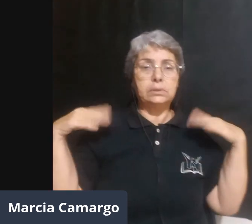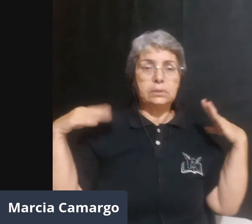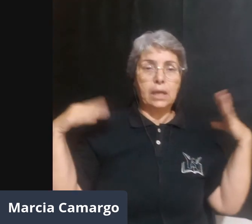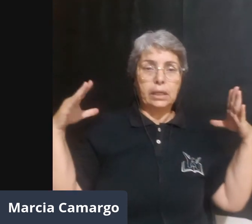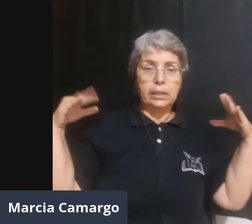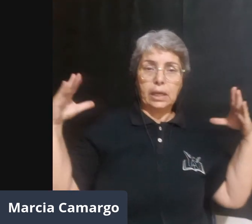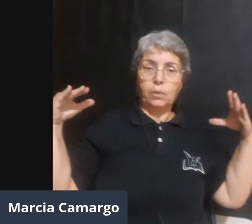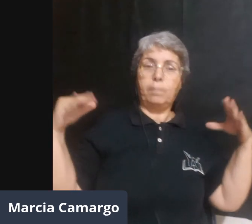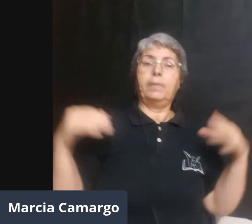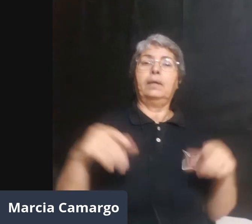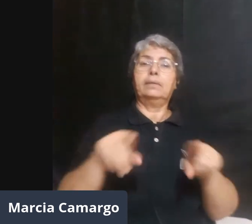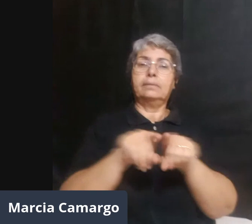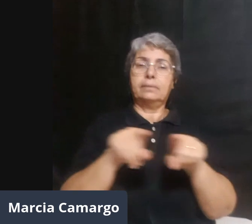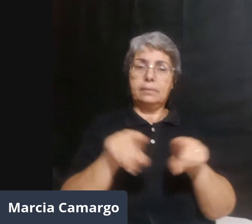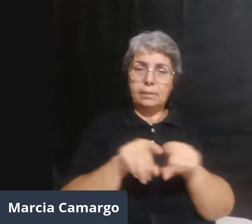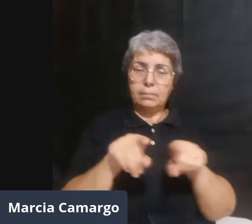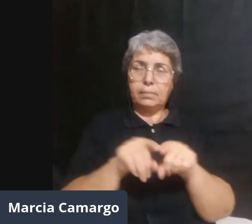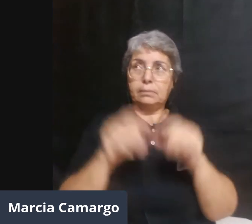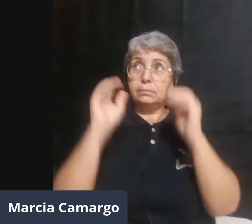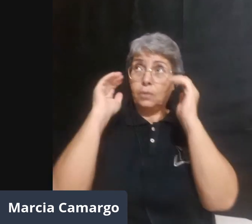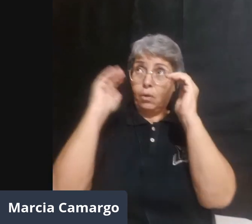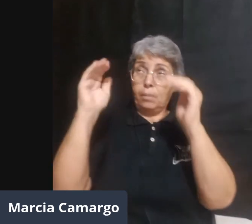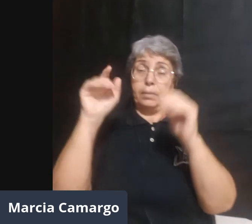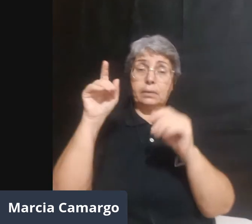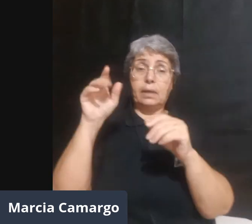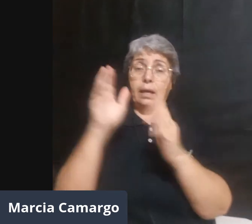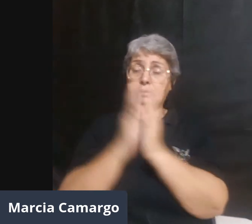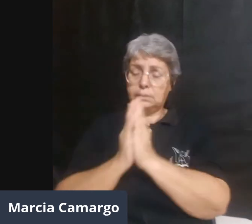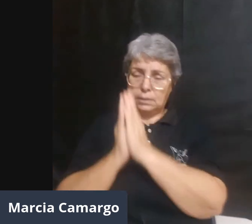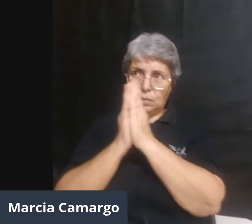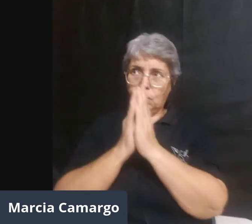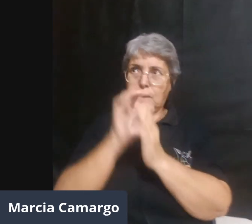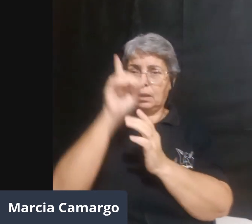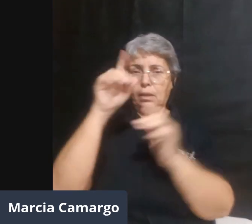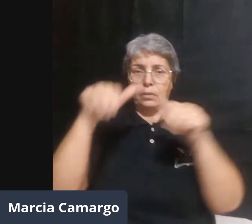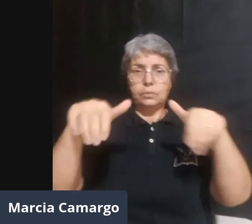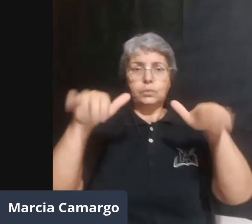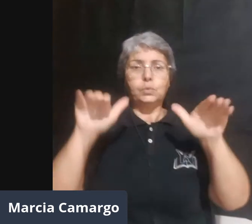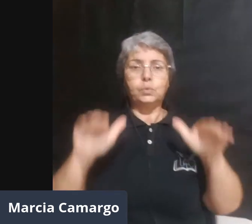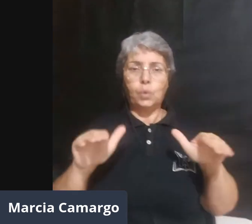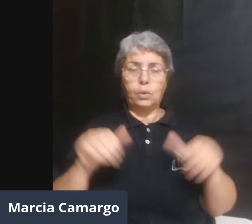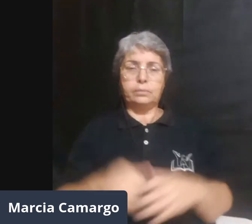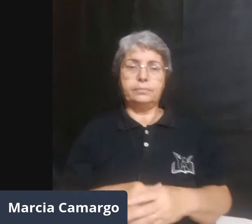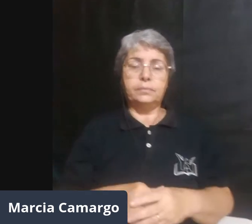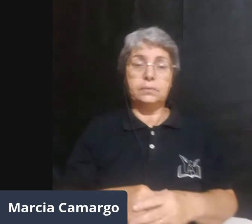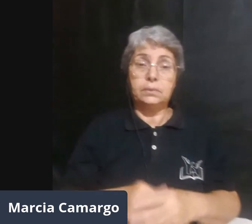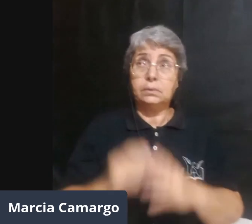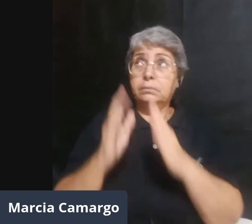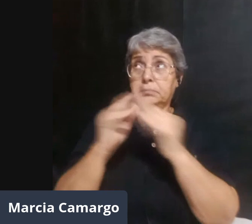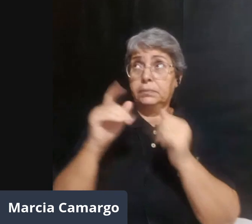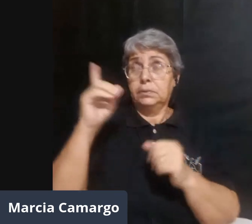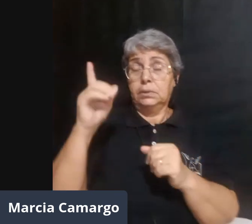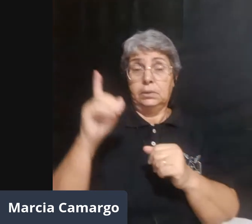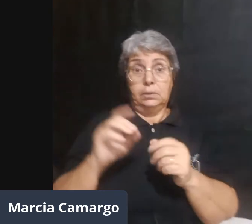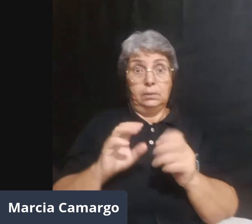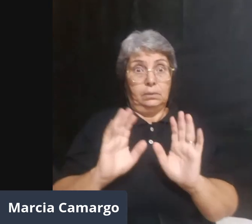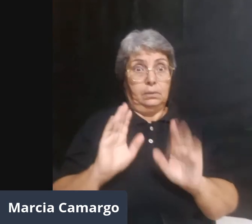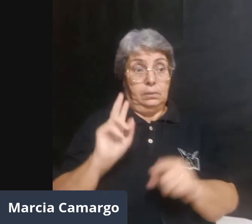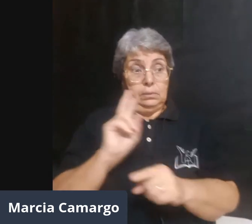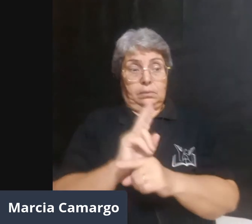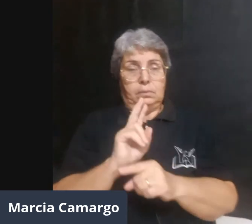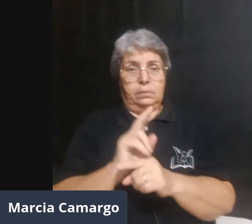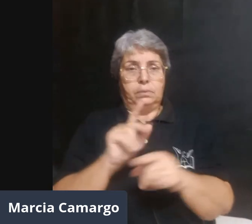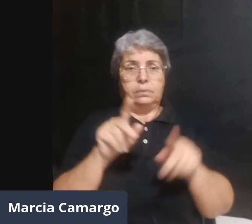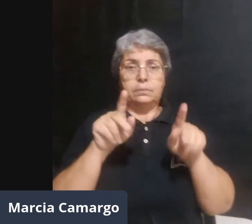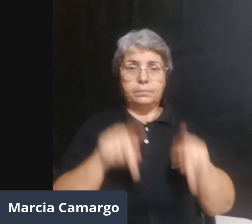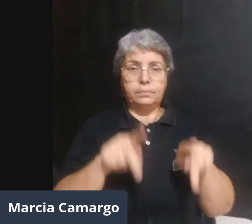pela propagação do conhecimento de Deus na terra. O Senhor nos livre de uma desgraça tal. Devemos permanecer